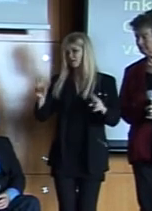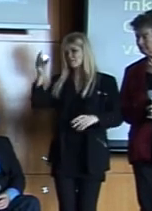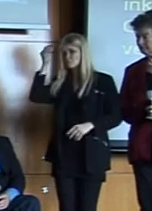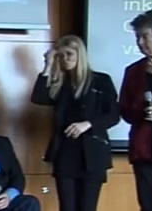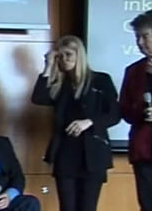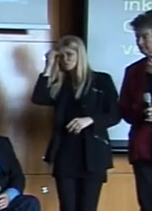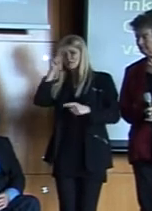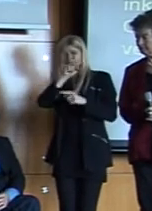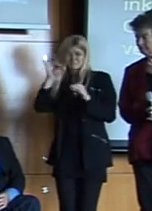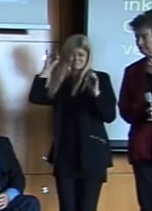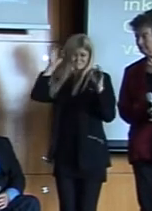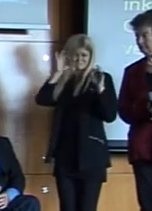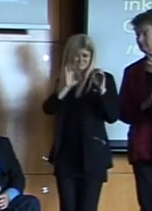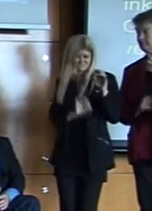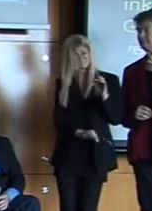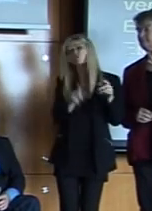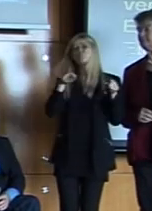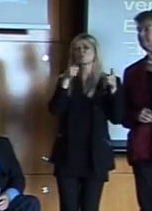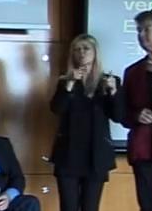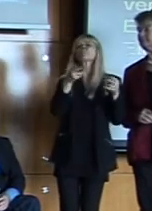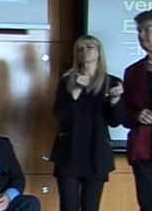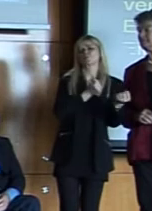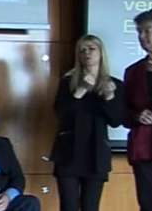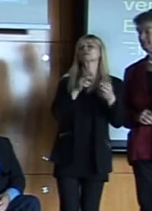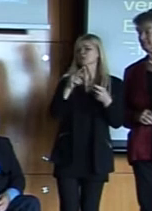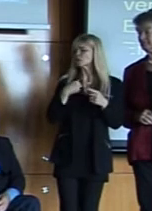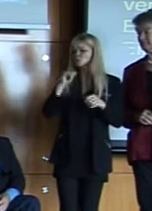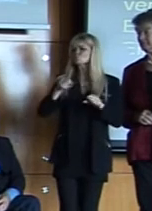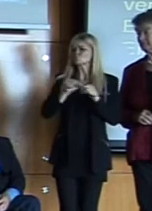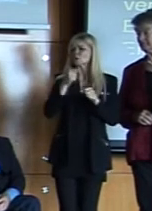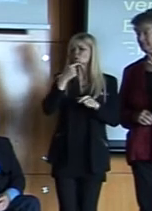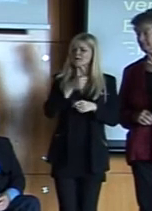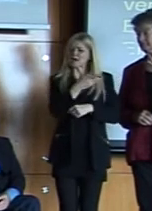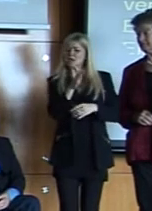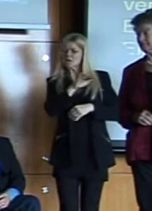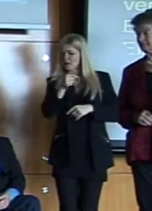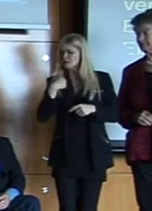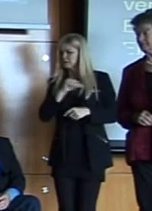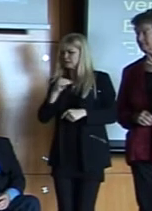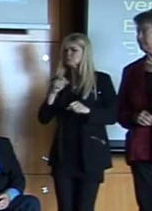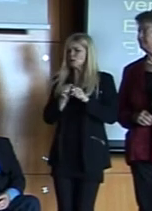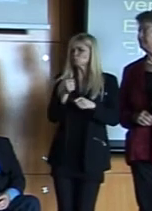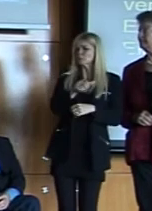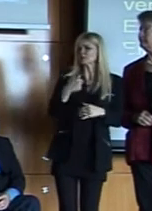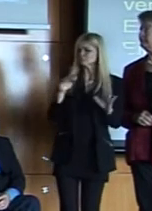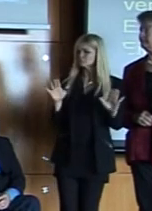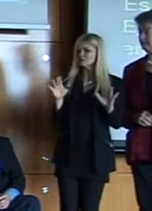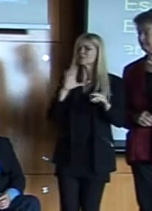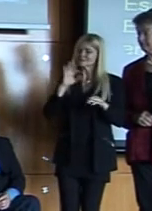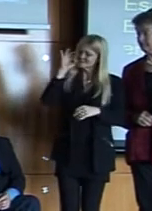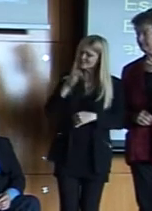in die Politik, und ich beziehe mich in manchen Bereichen sogar selber ein bei manchen Sachfragen, ist als solches nicht